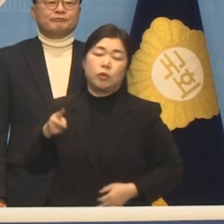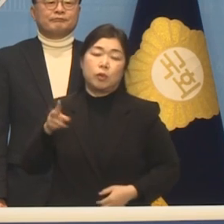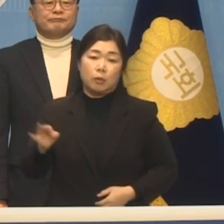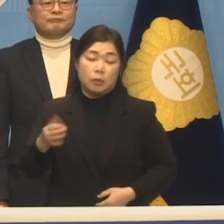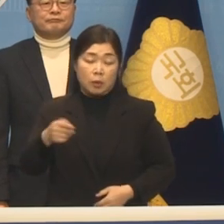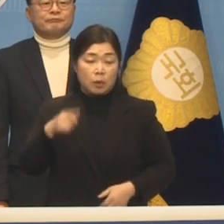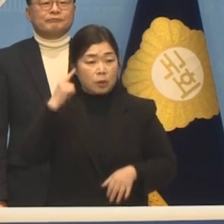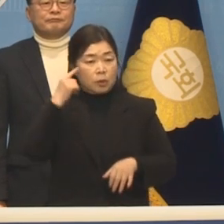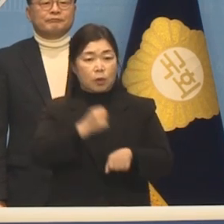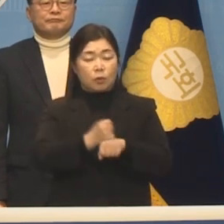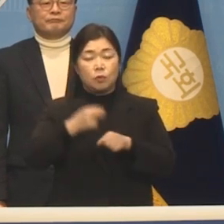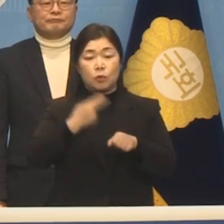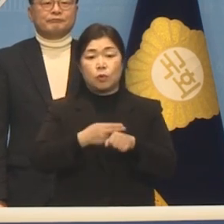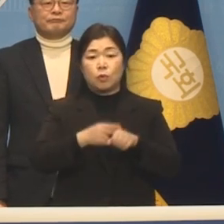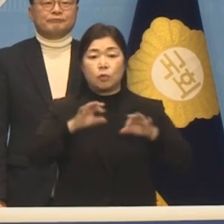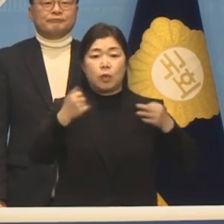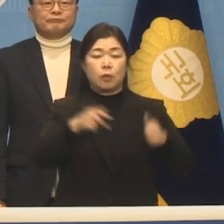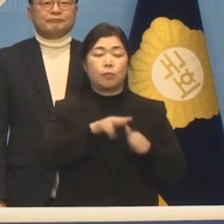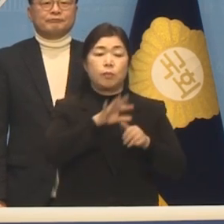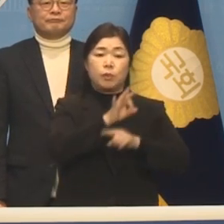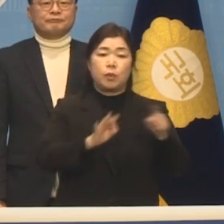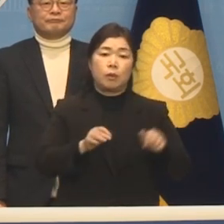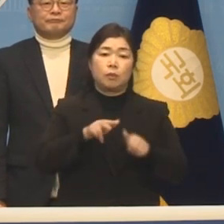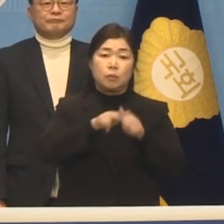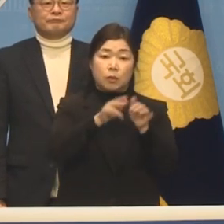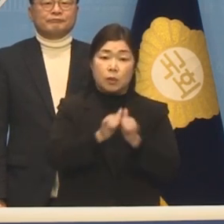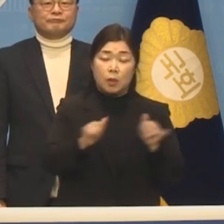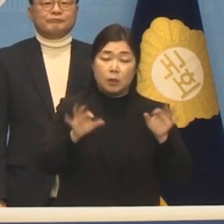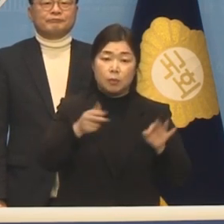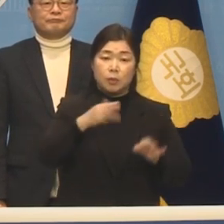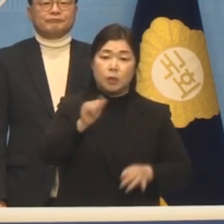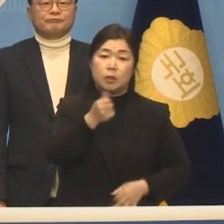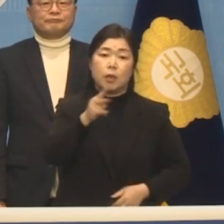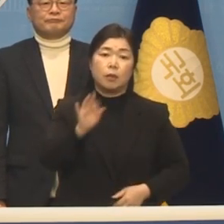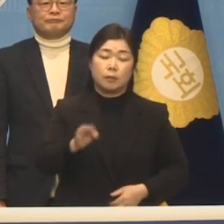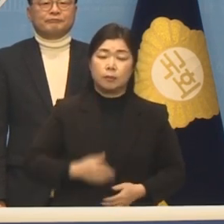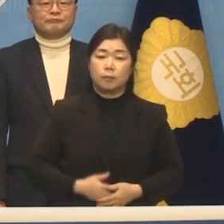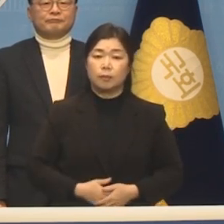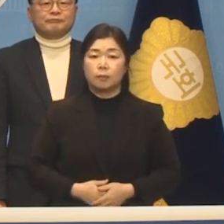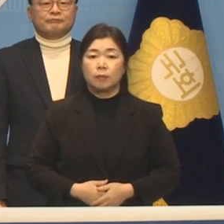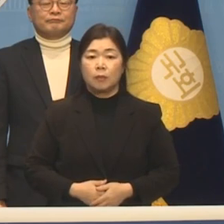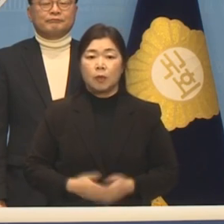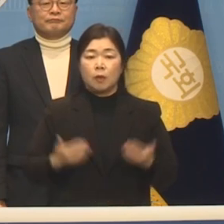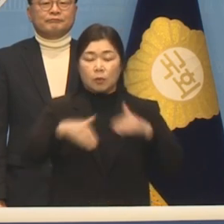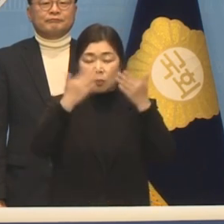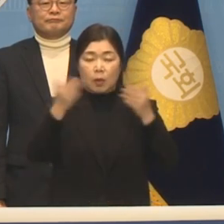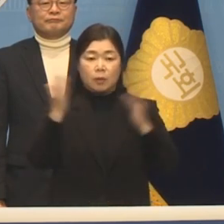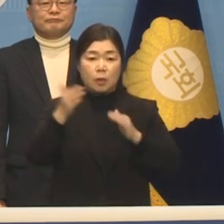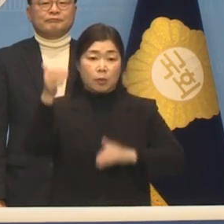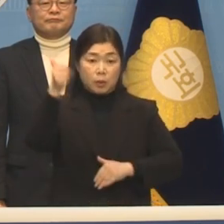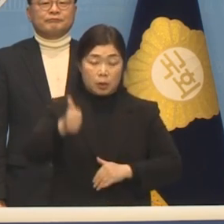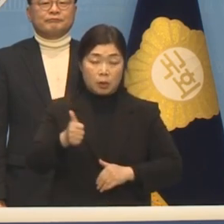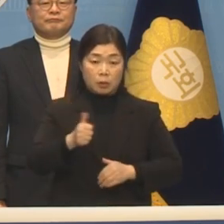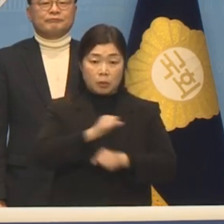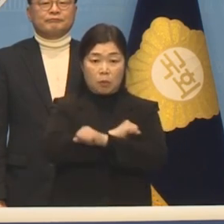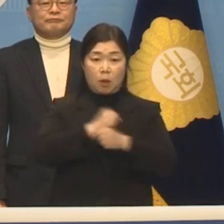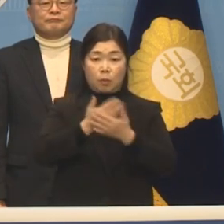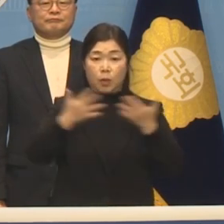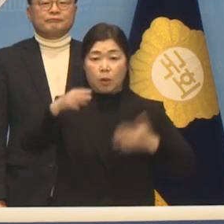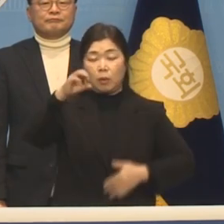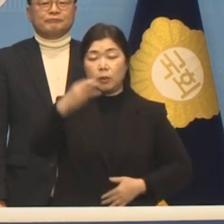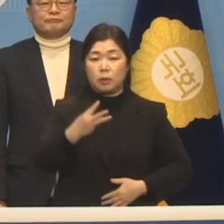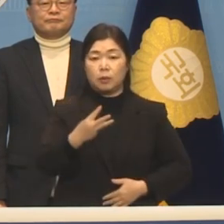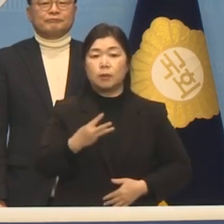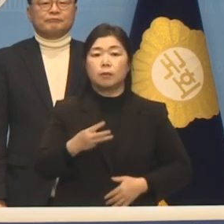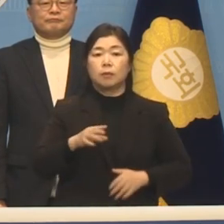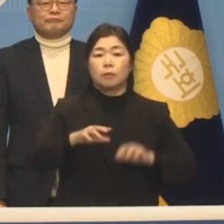연구교수 국회의원 비례대표 출마 도전자 김진향, 카이스트 전 총학생회장 경기 광명을 국회의원